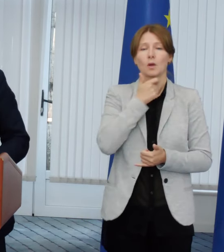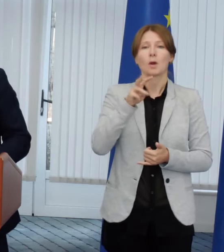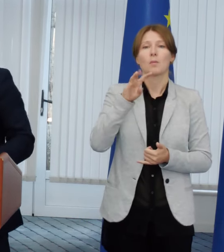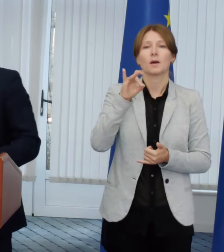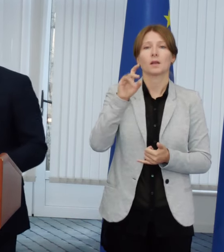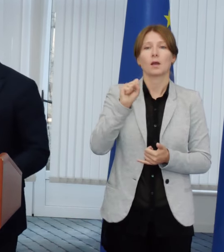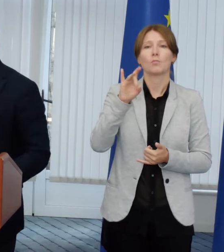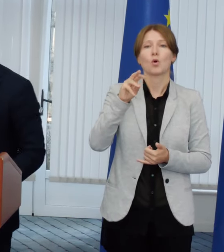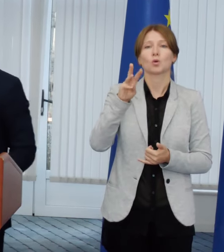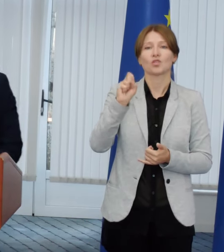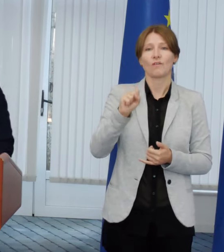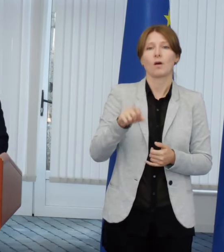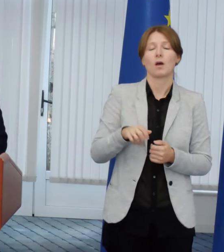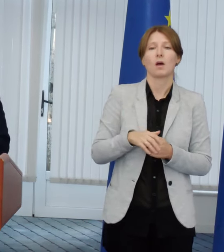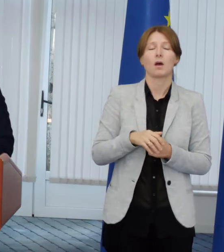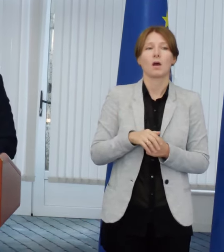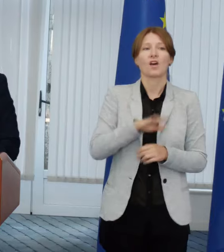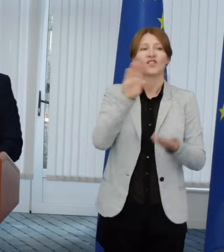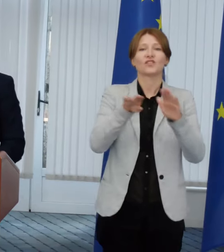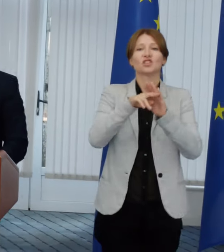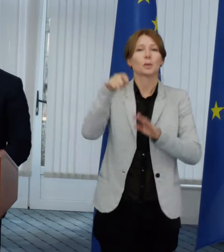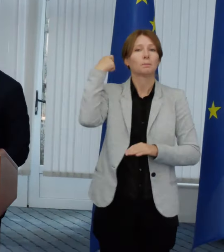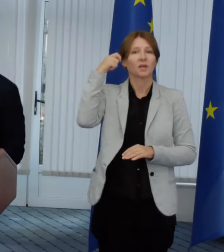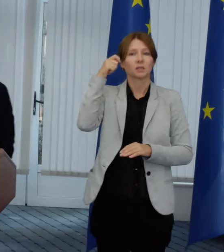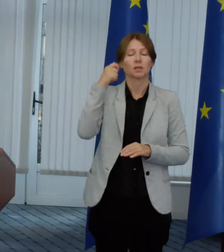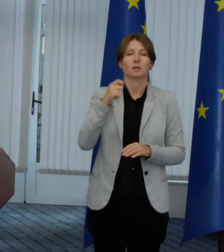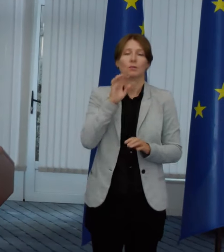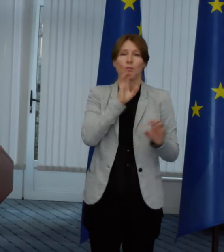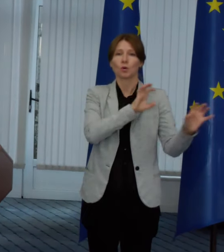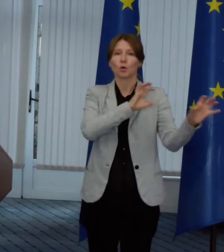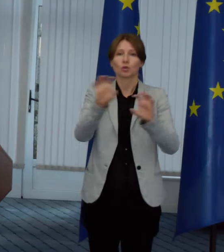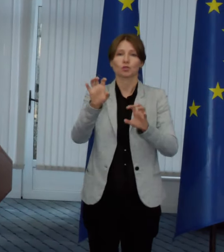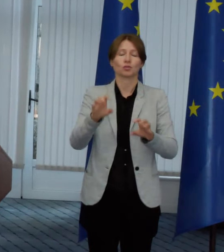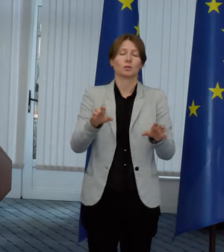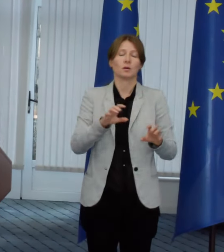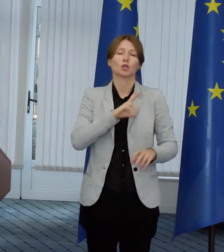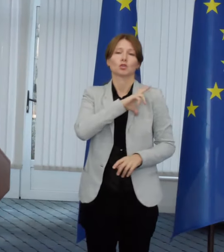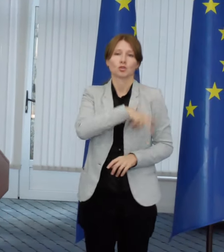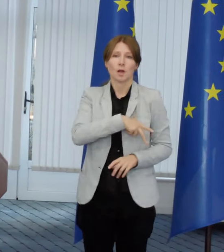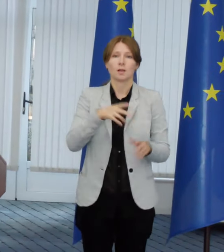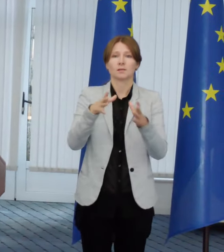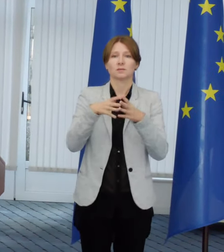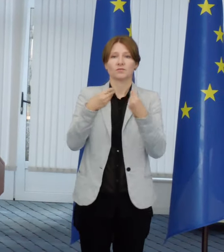Marina Morozova, vicepreședinta Comisiei Parlamentare Protecție Socială, Sănătate și Familie. Vă rugăm!